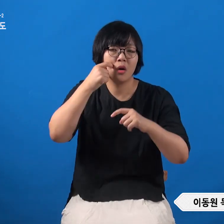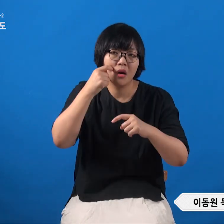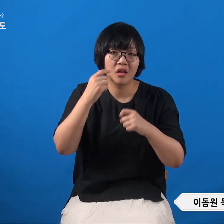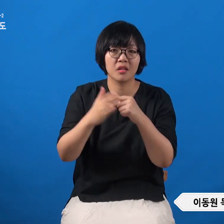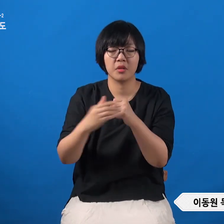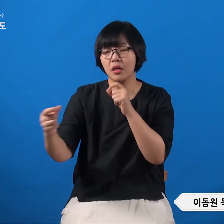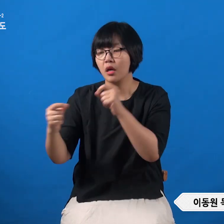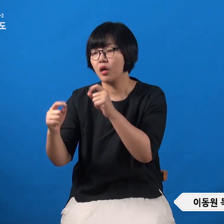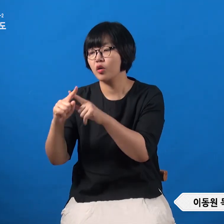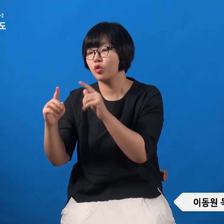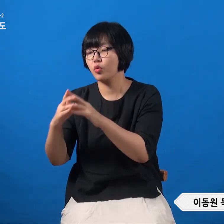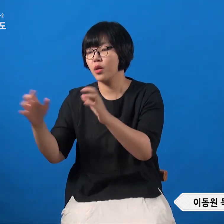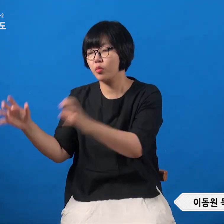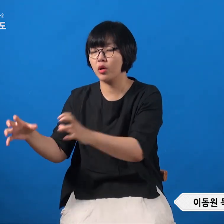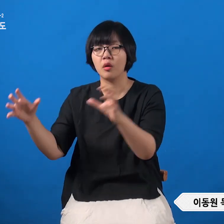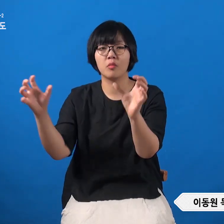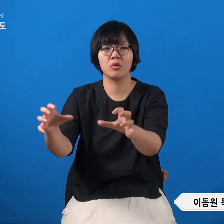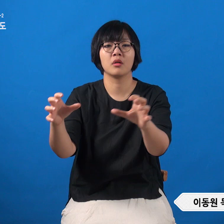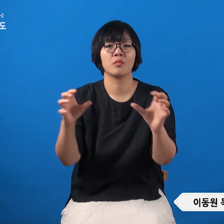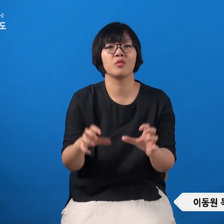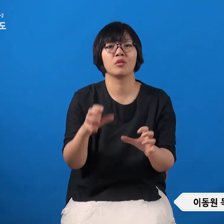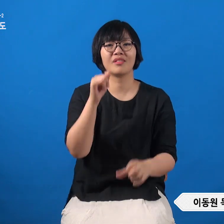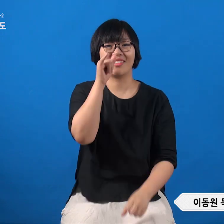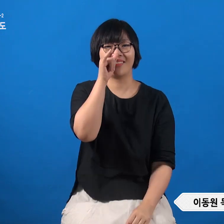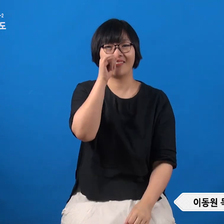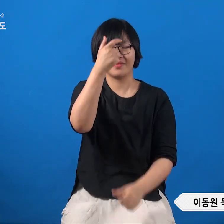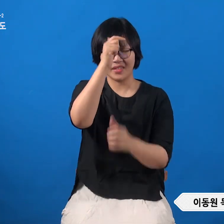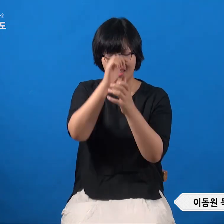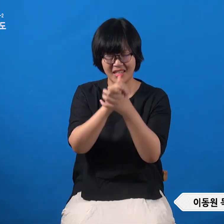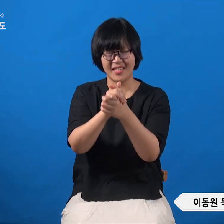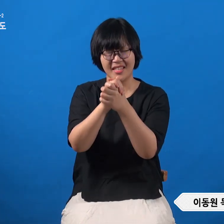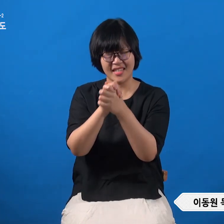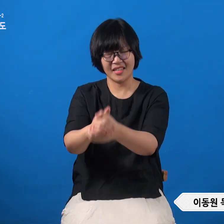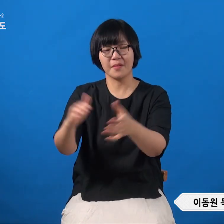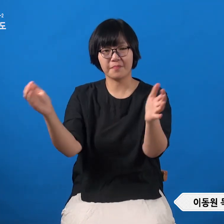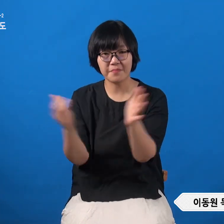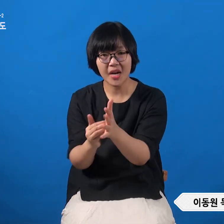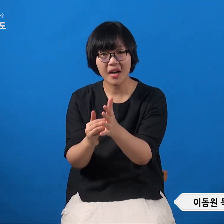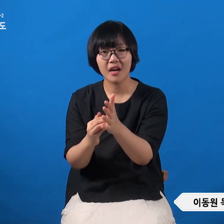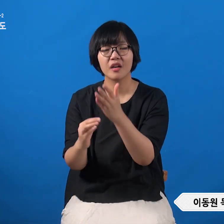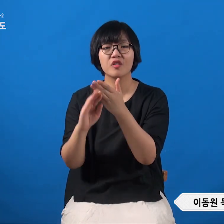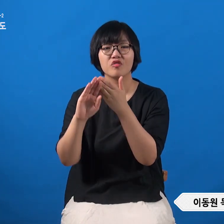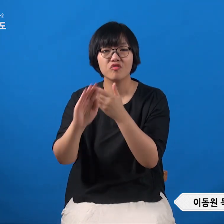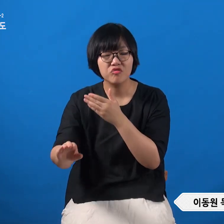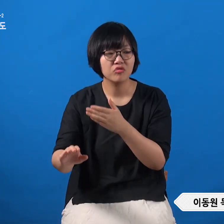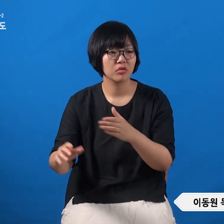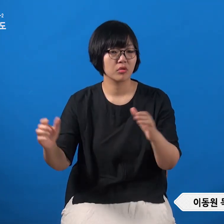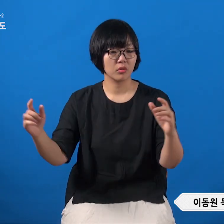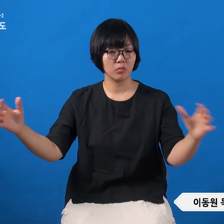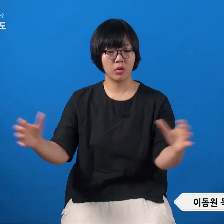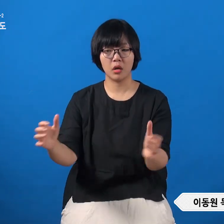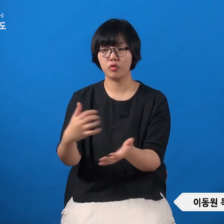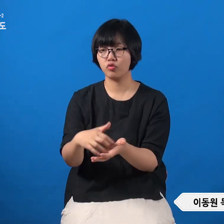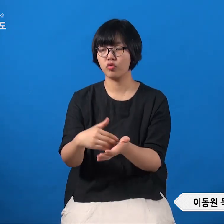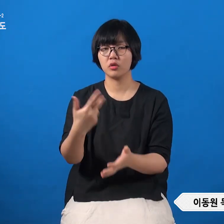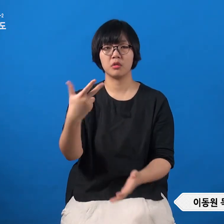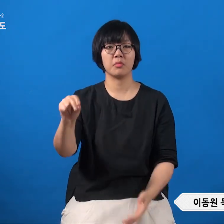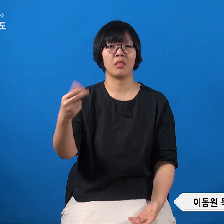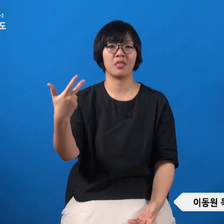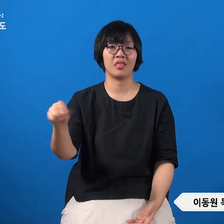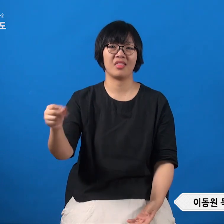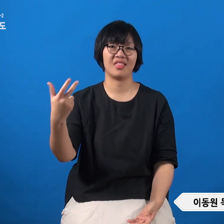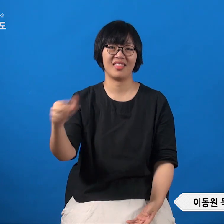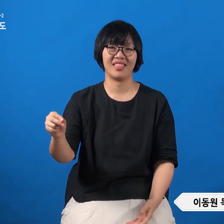3,000명이. 자, 기도회가 끝났을 때 교회 주변에 모인 사람들이 7만 명이 모입니다.